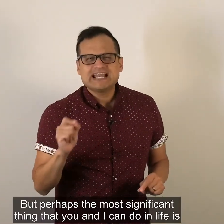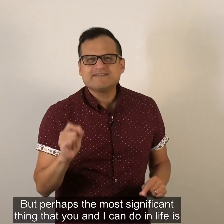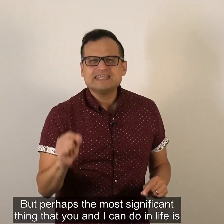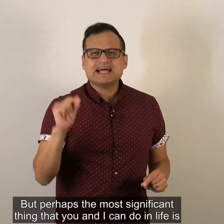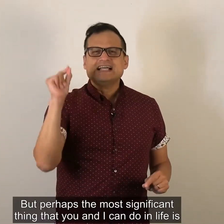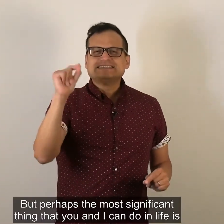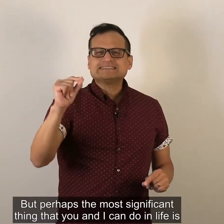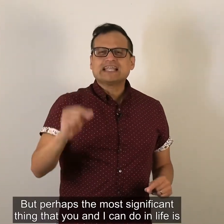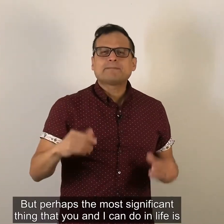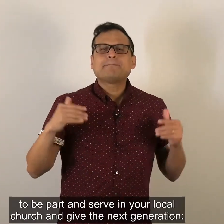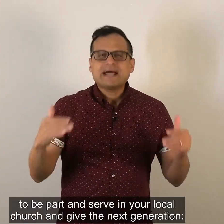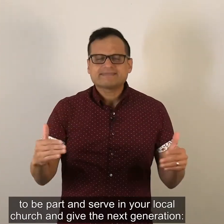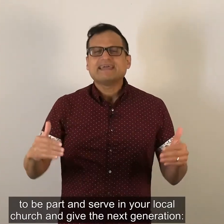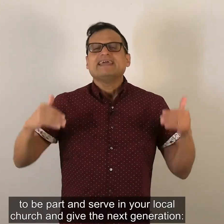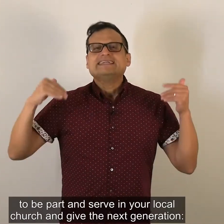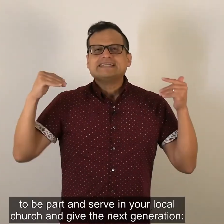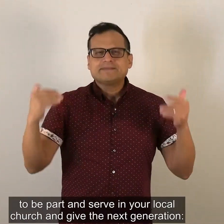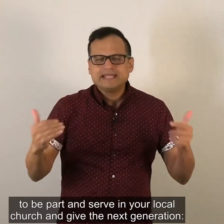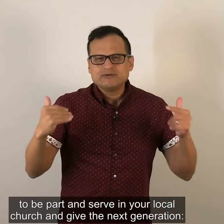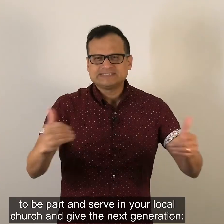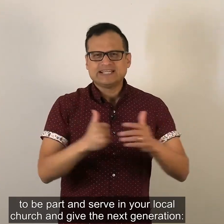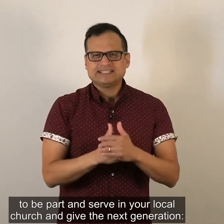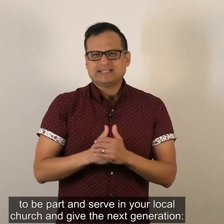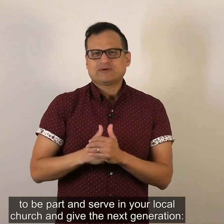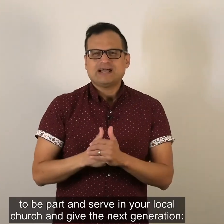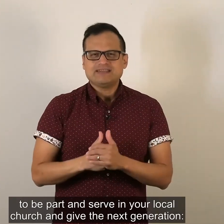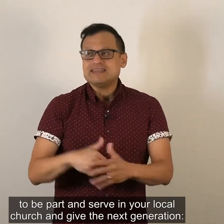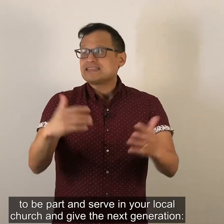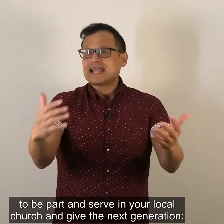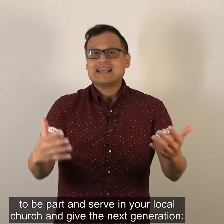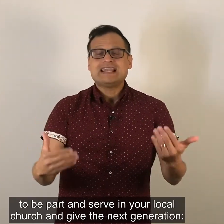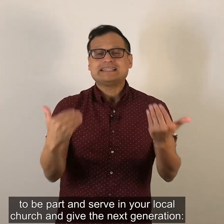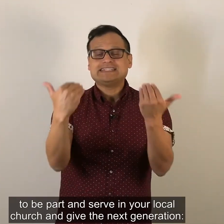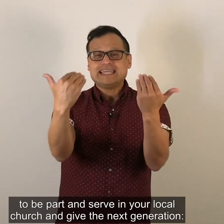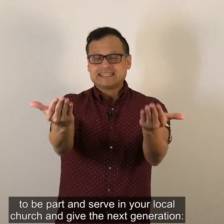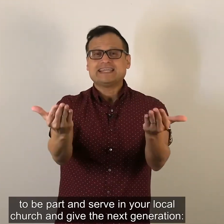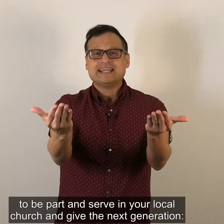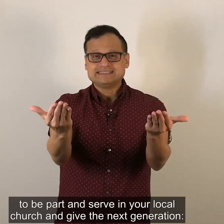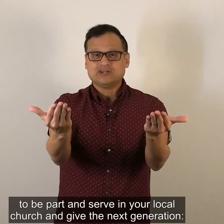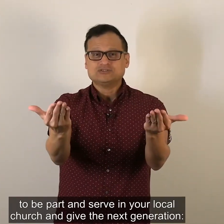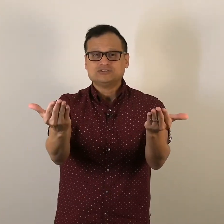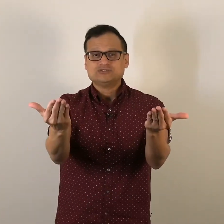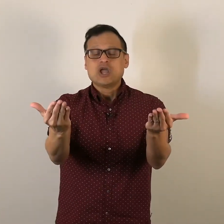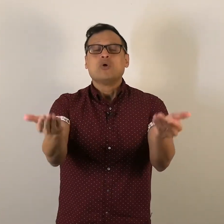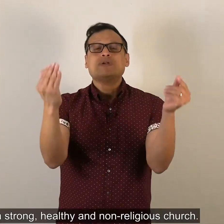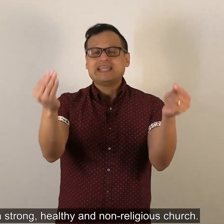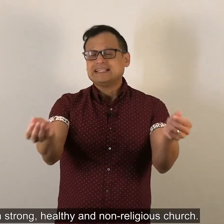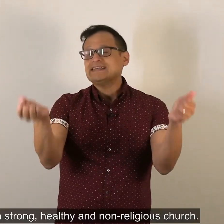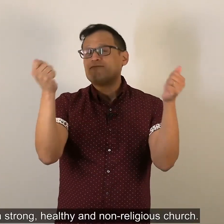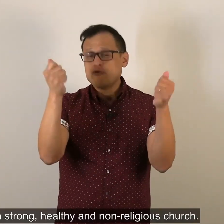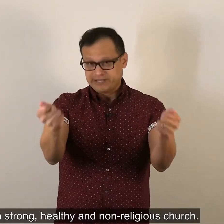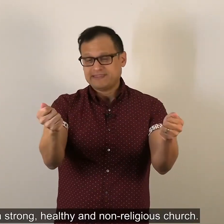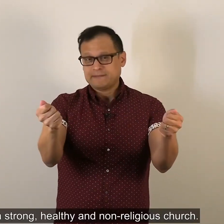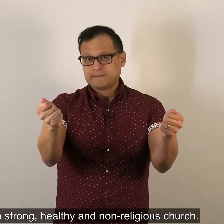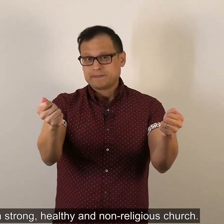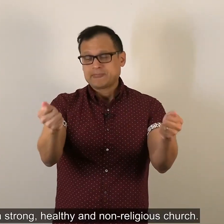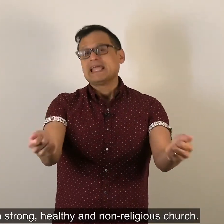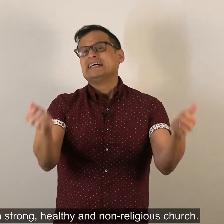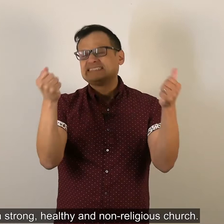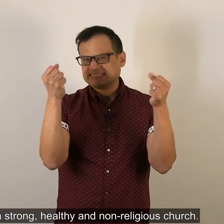vida sea ser parte y servir en nuestra iglesia local y entregarle a la siguiente generación una iglesia fuerte,